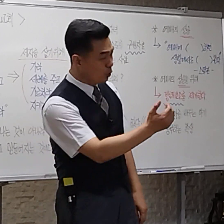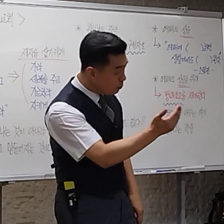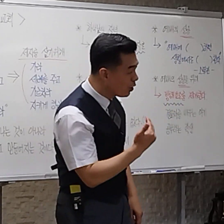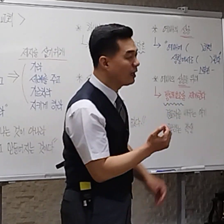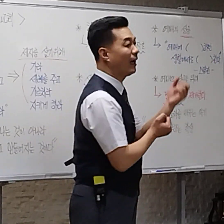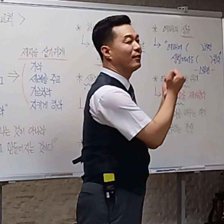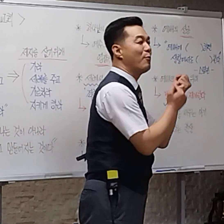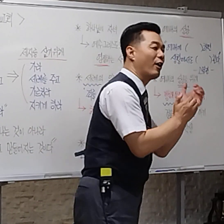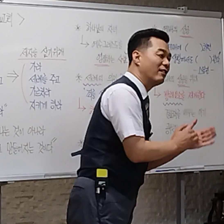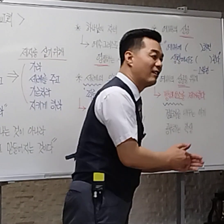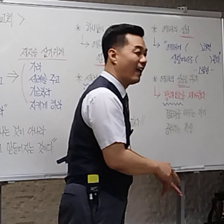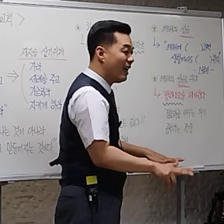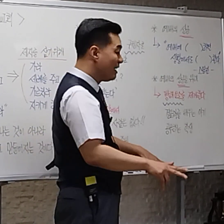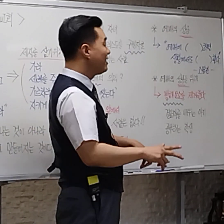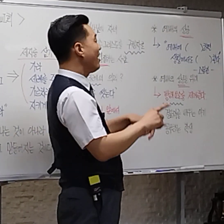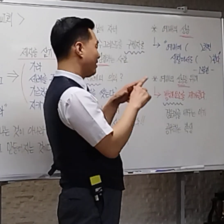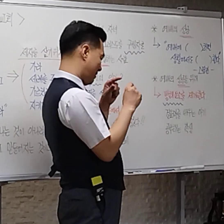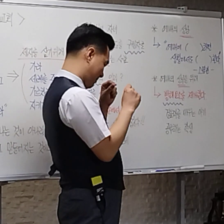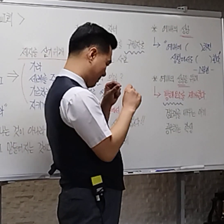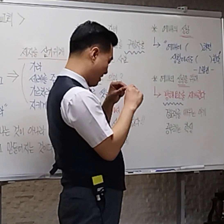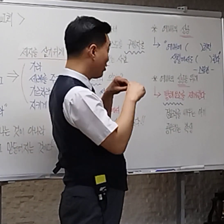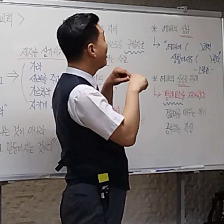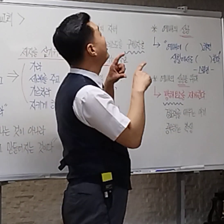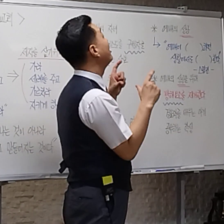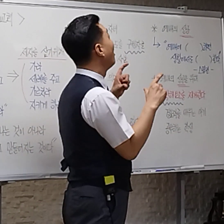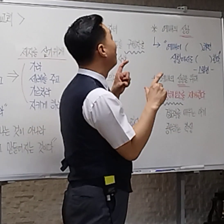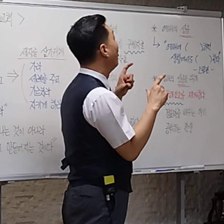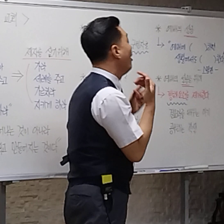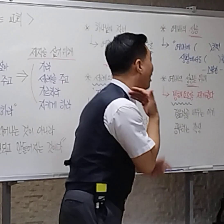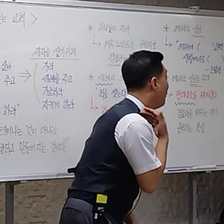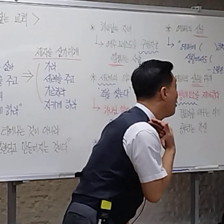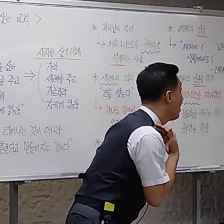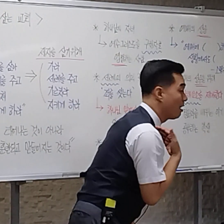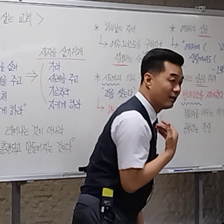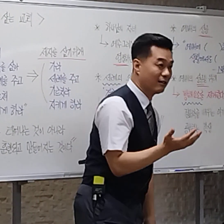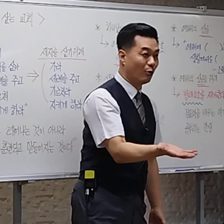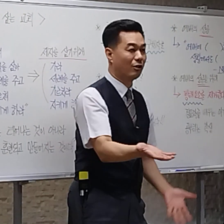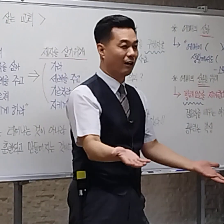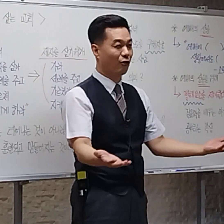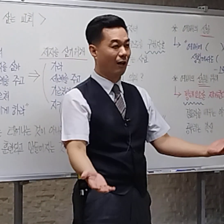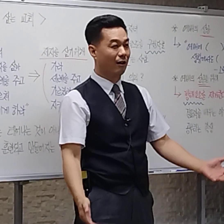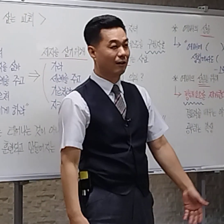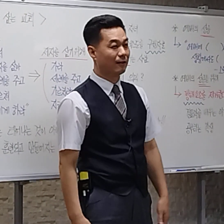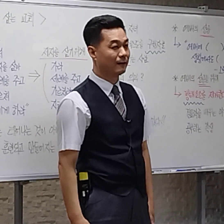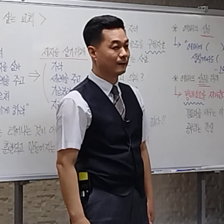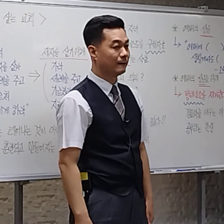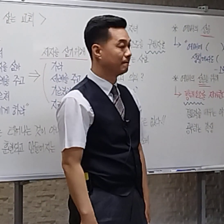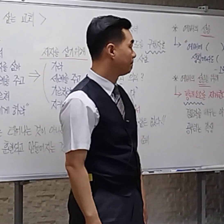좀 전에 다 설명했는데 이제 안 보이네? 이렇게 어떡할 거야?